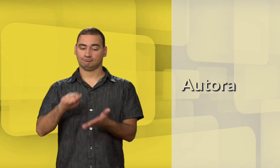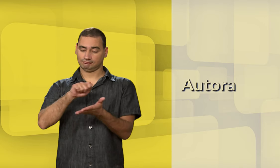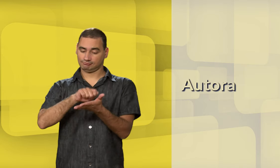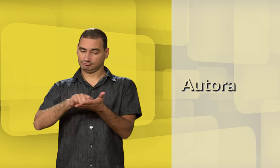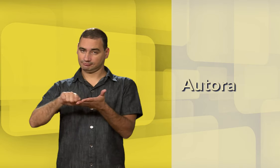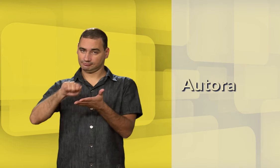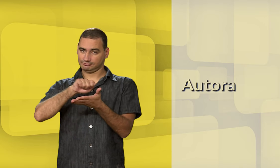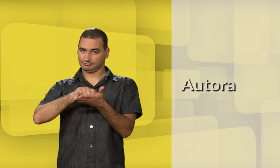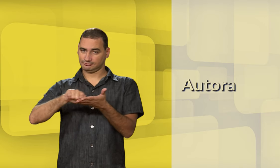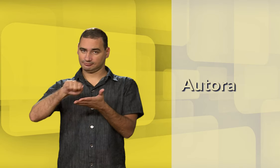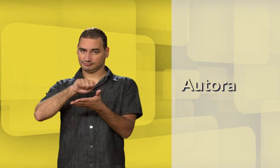Autor